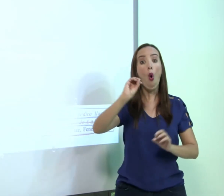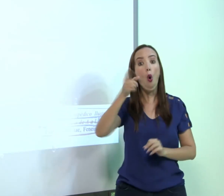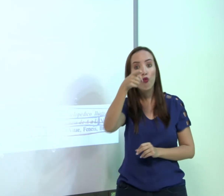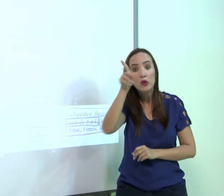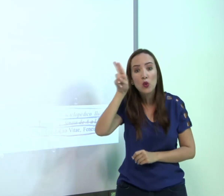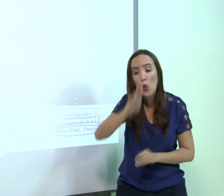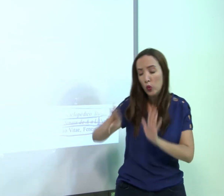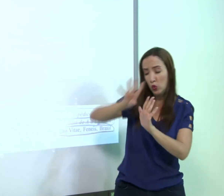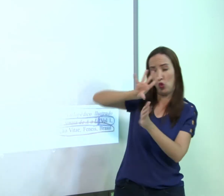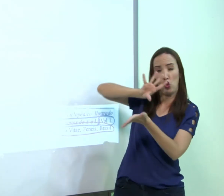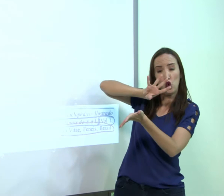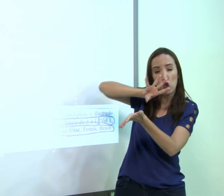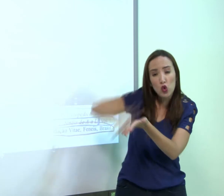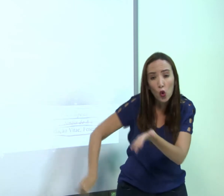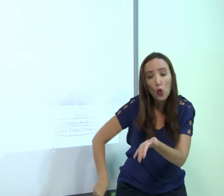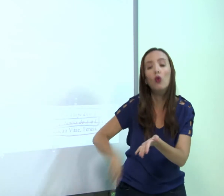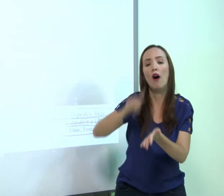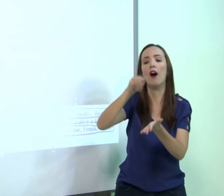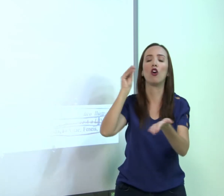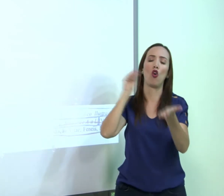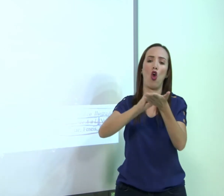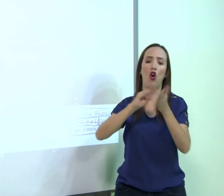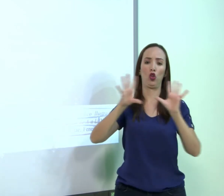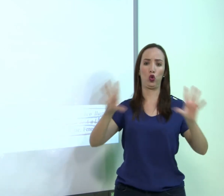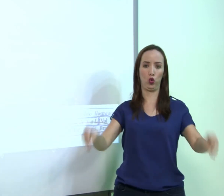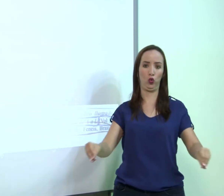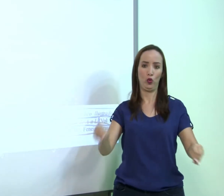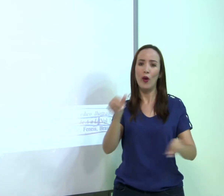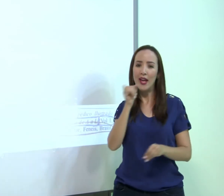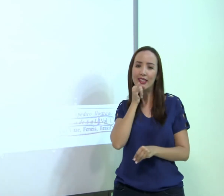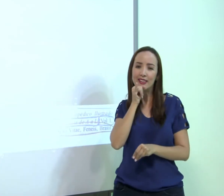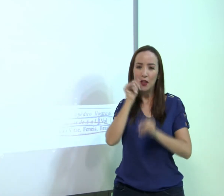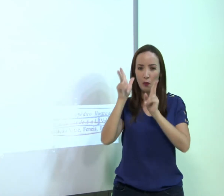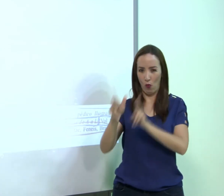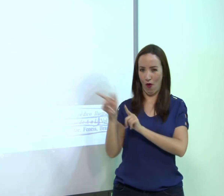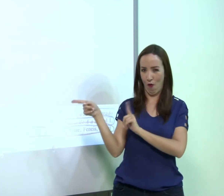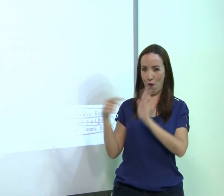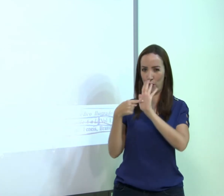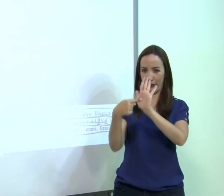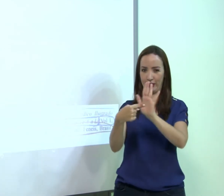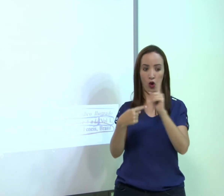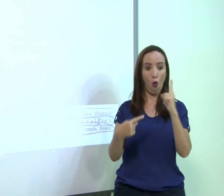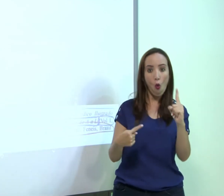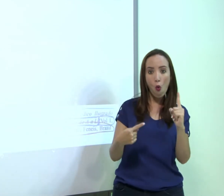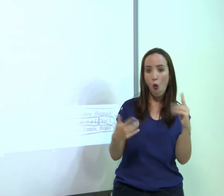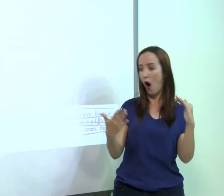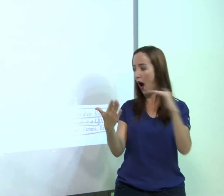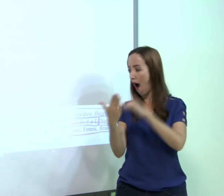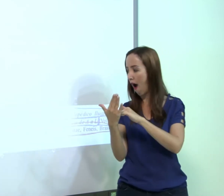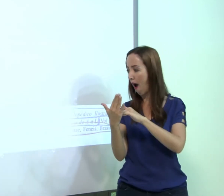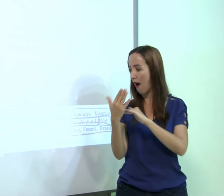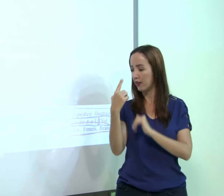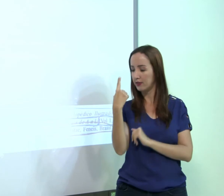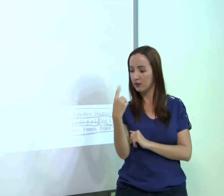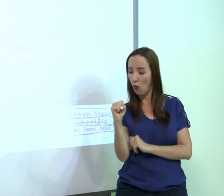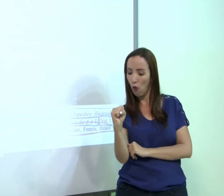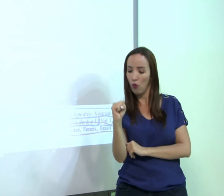número referente àquele material que foi utilizado. Caso você utilize vários, aí você vai colocar o que